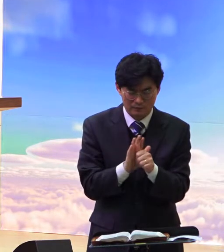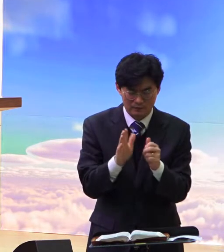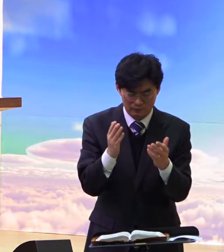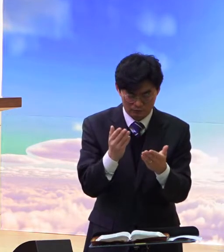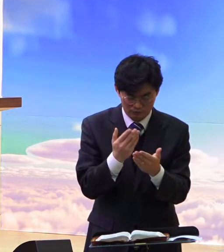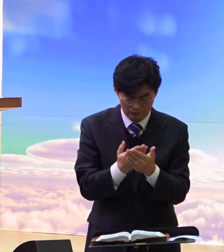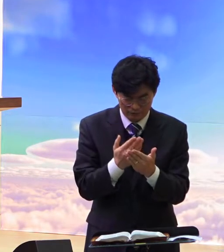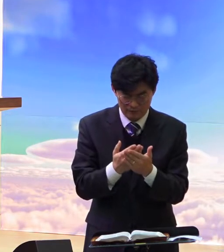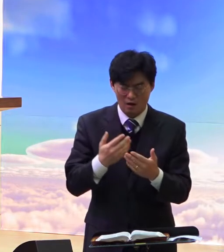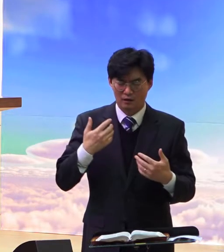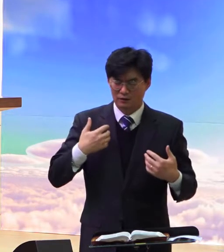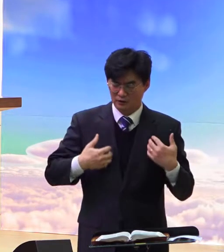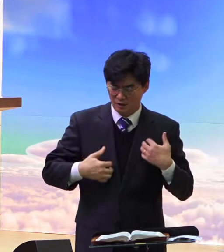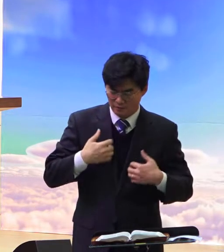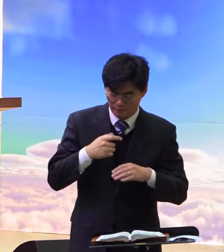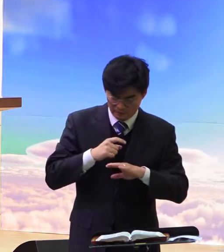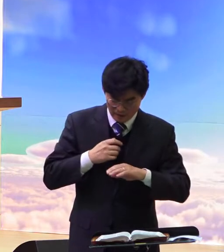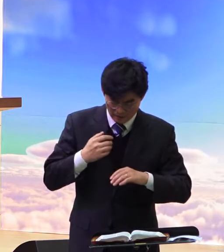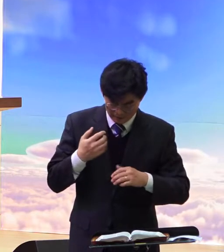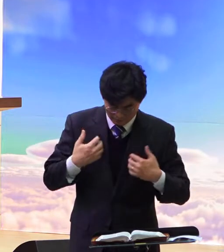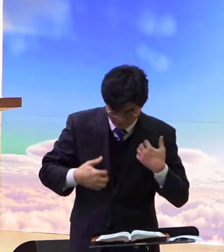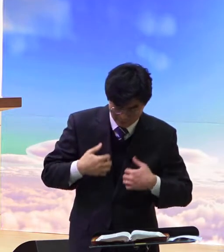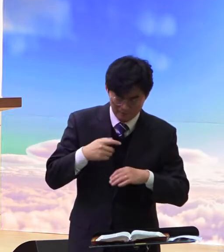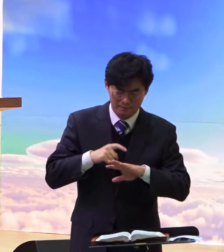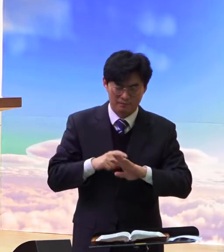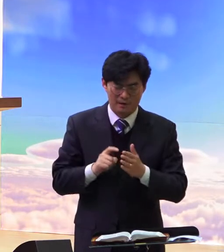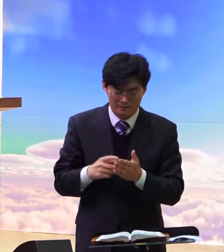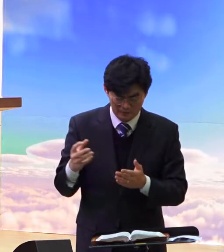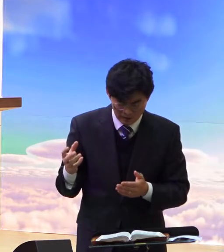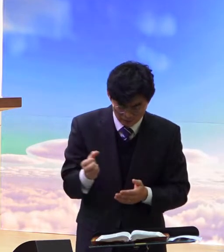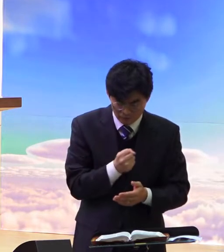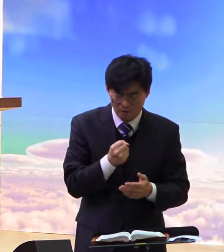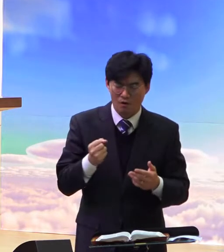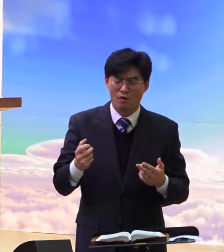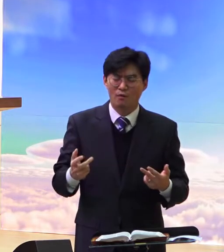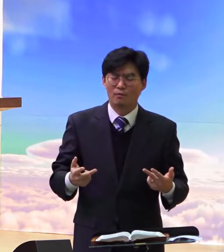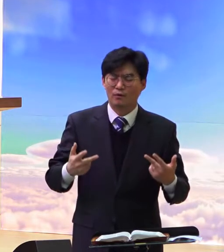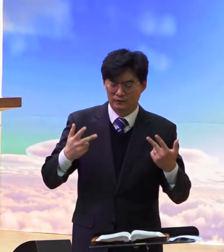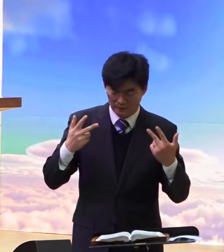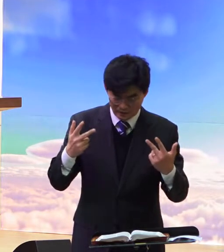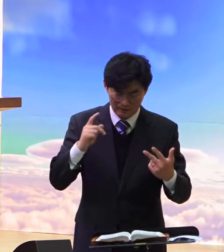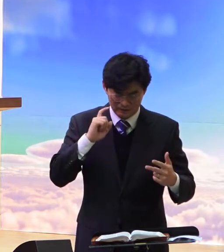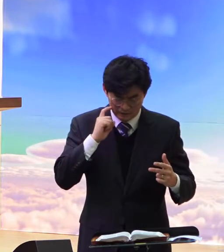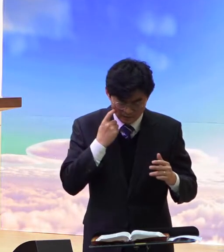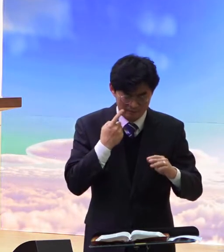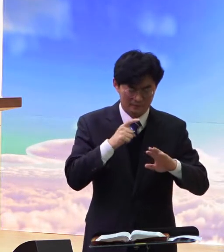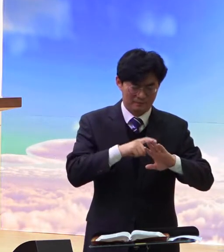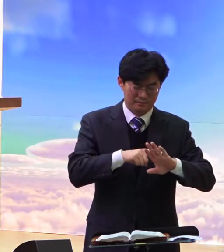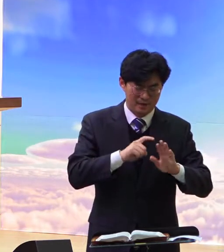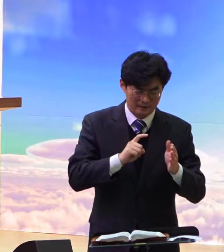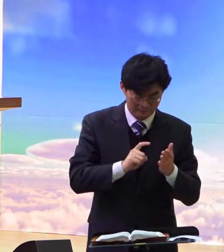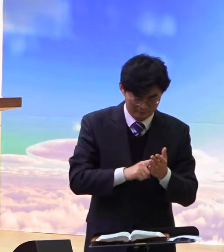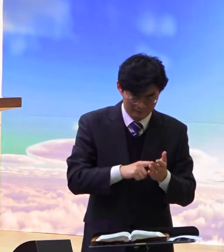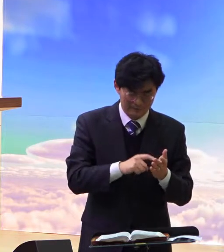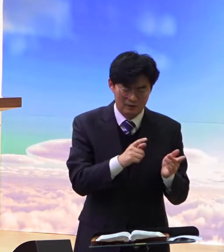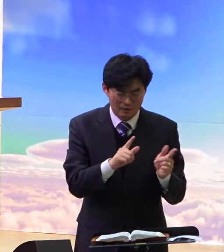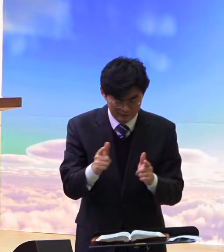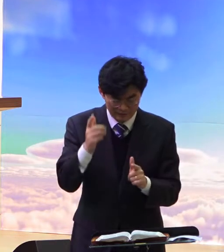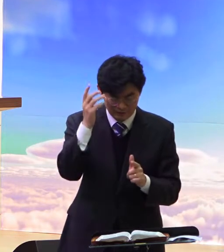기쁜 마음으로 또한 동서와 섬김으로 헌신하는 아름다운 마음들이 있습니다. 그들의